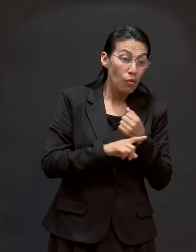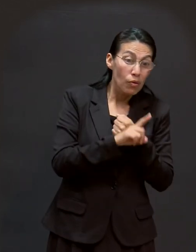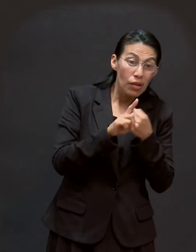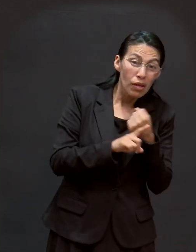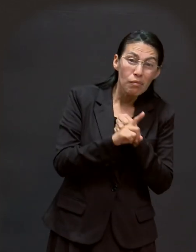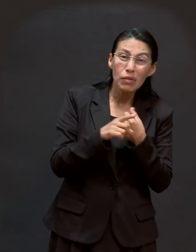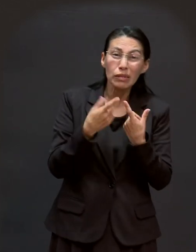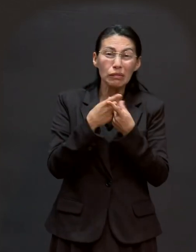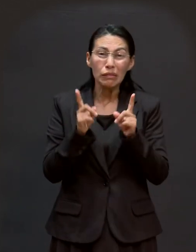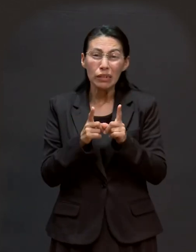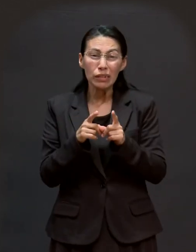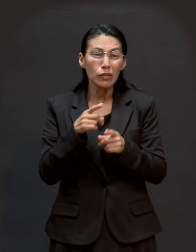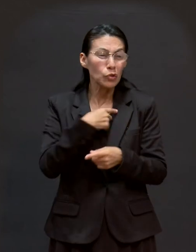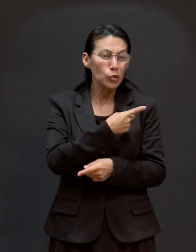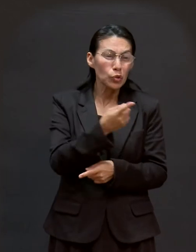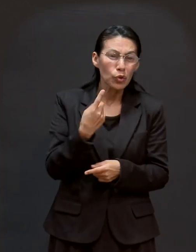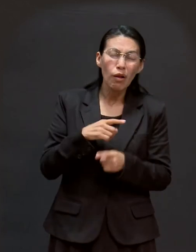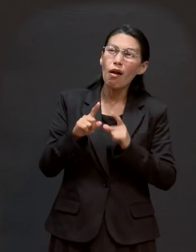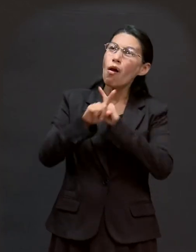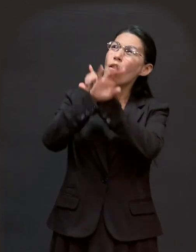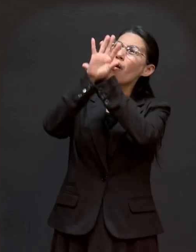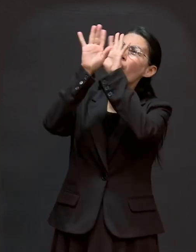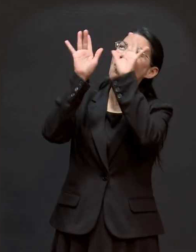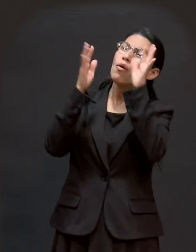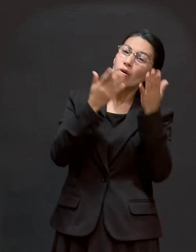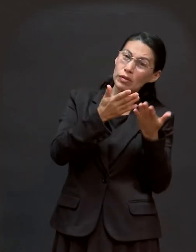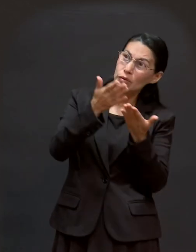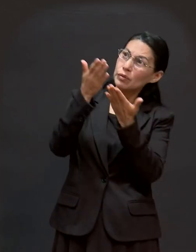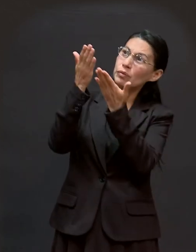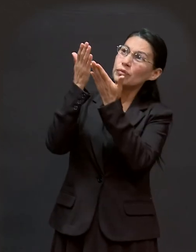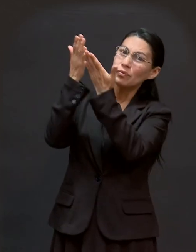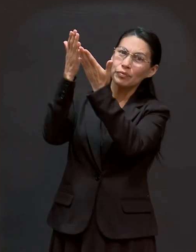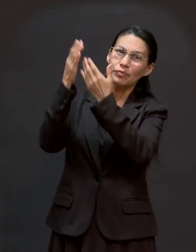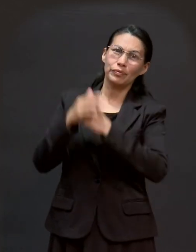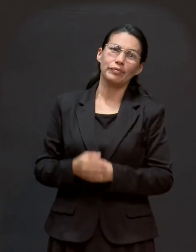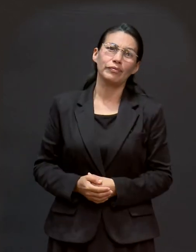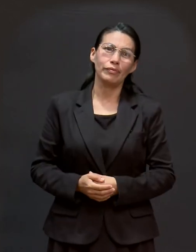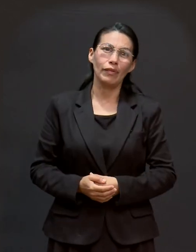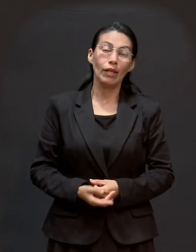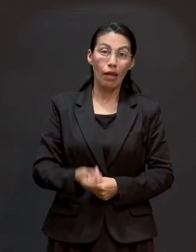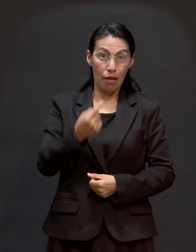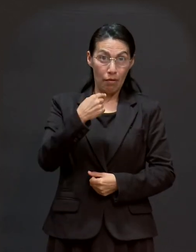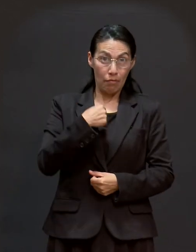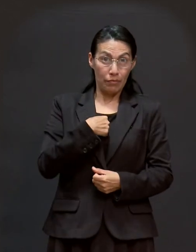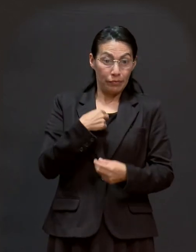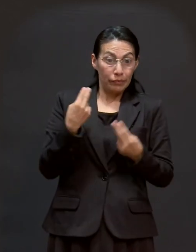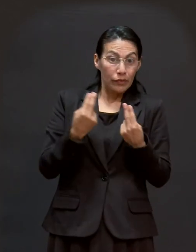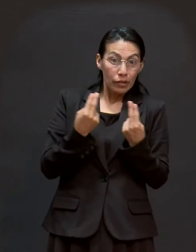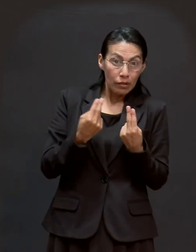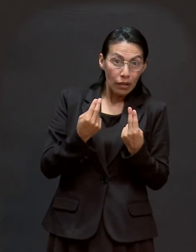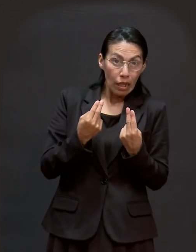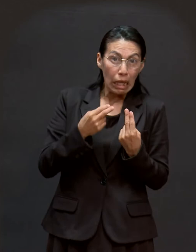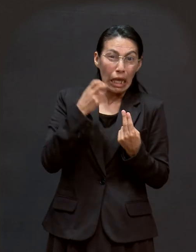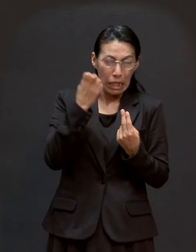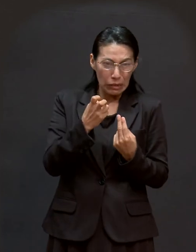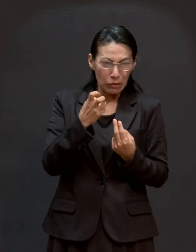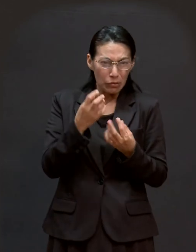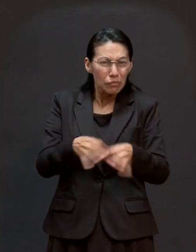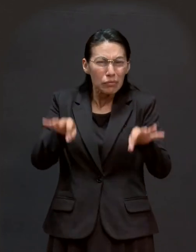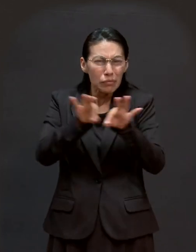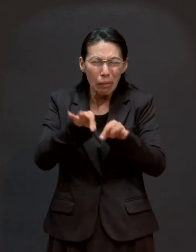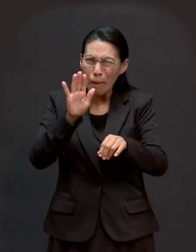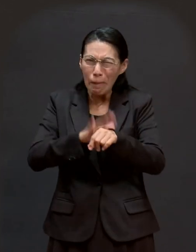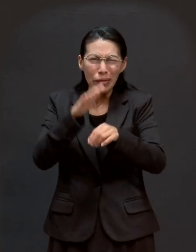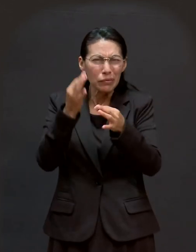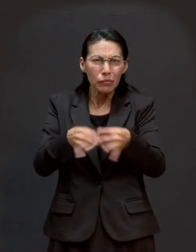cualquier situación que se nos presente en último caso no es el centro nuestra necesidad